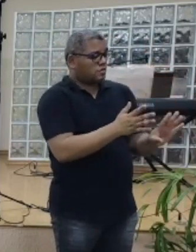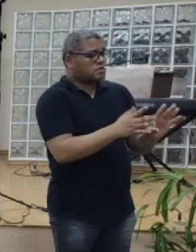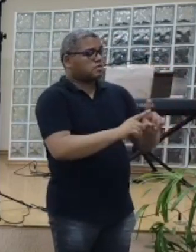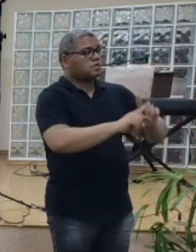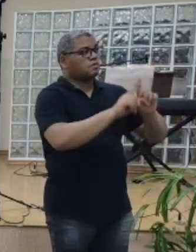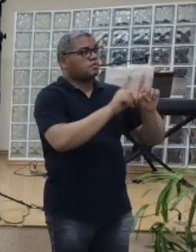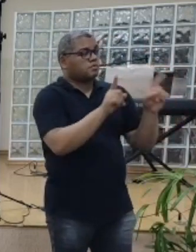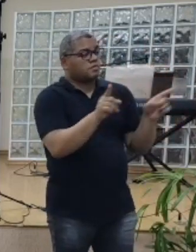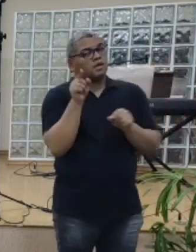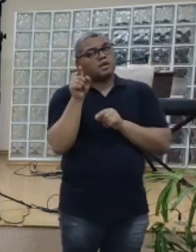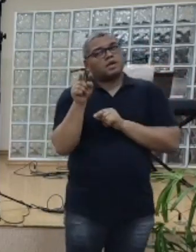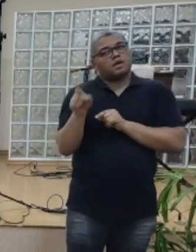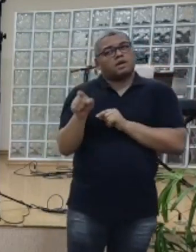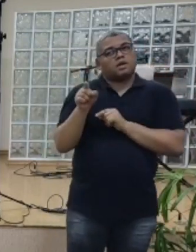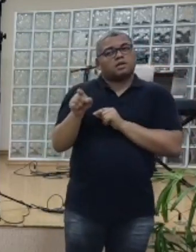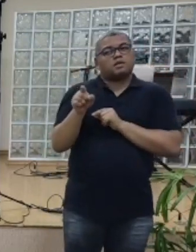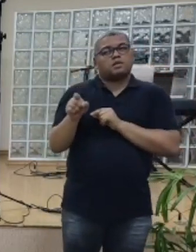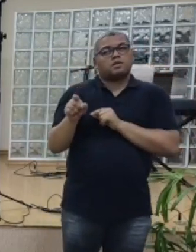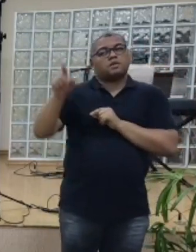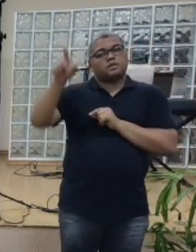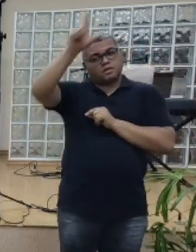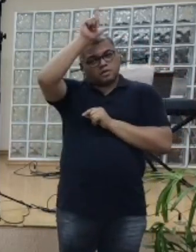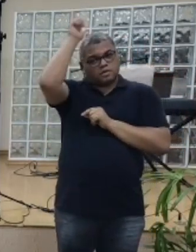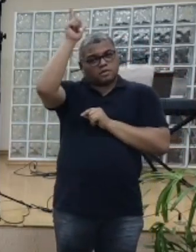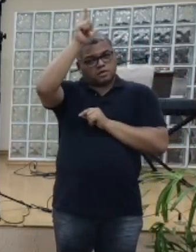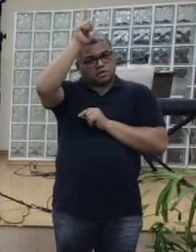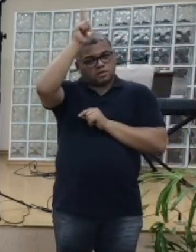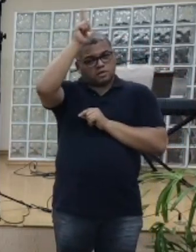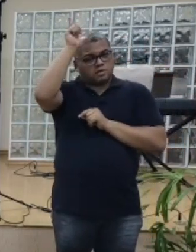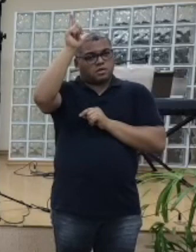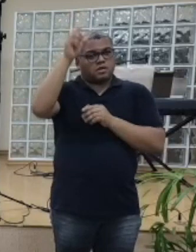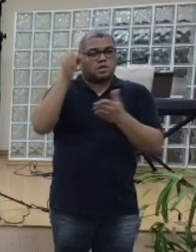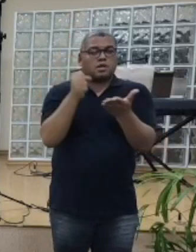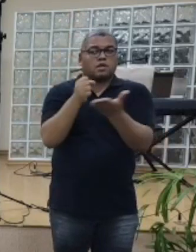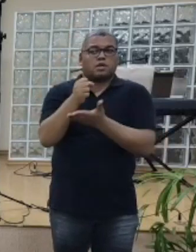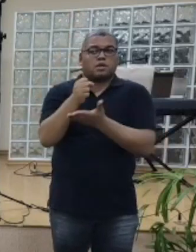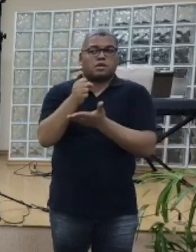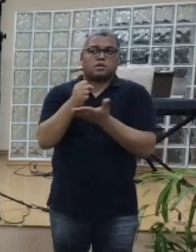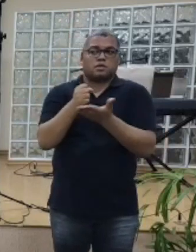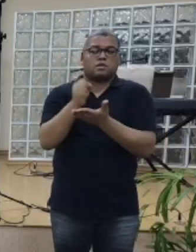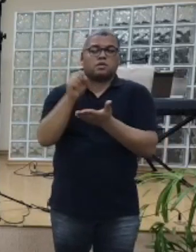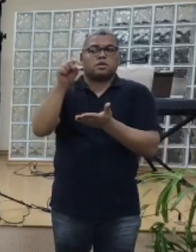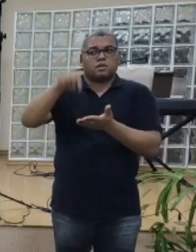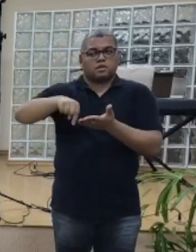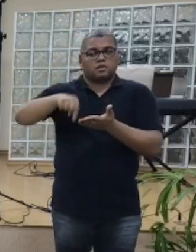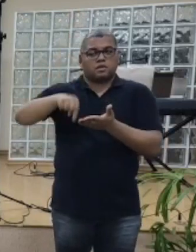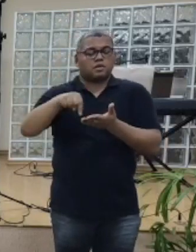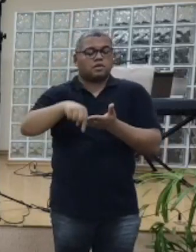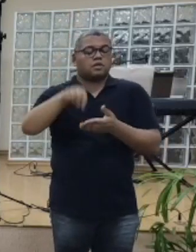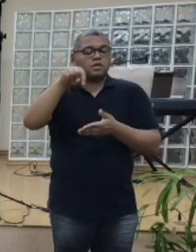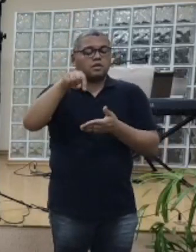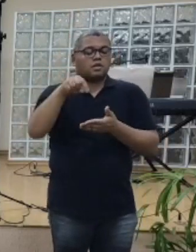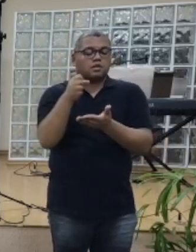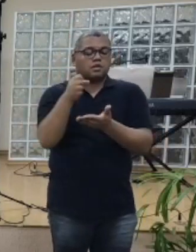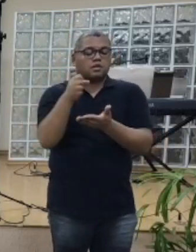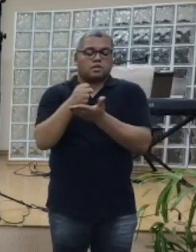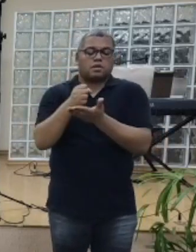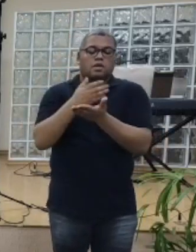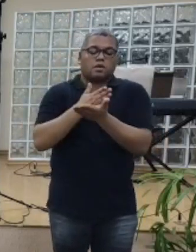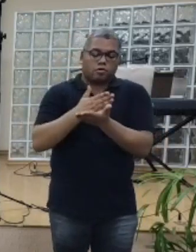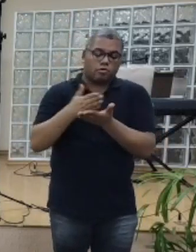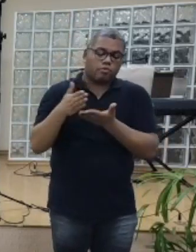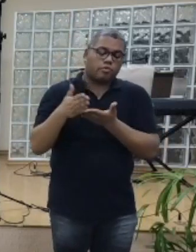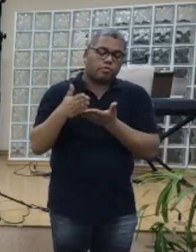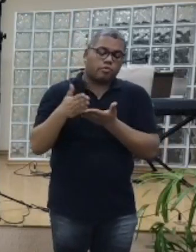queria está, assim, baseada e fixada, primeiramente, nesta mensagem de Paulo aos Gálatas.